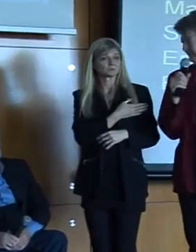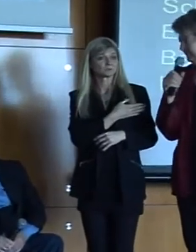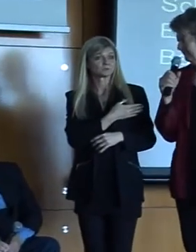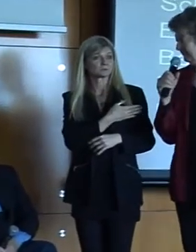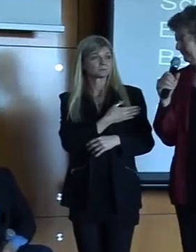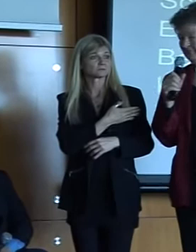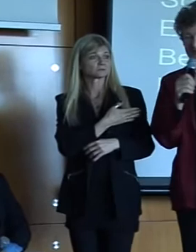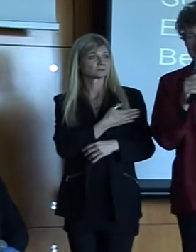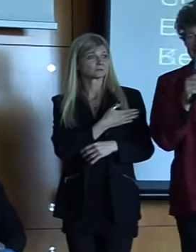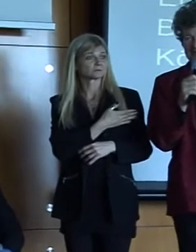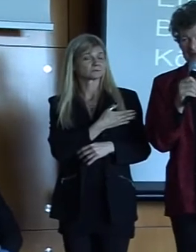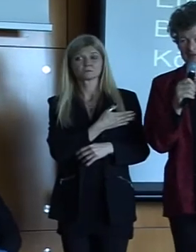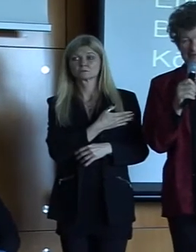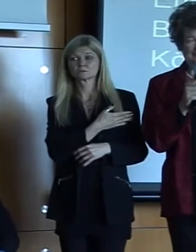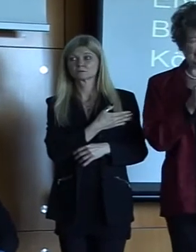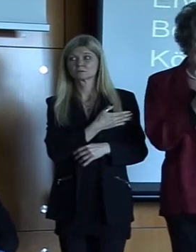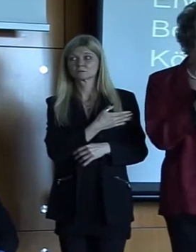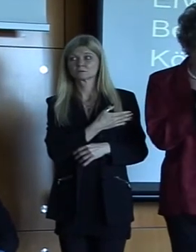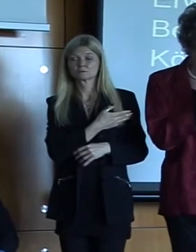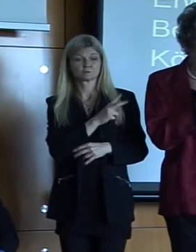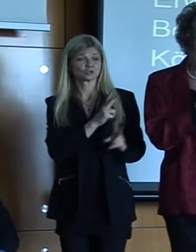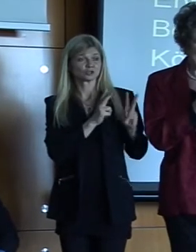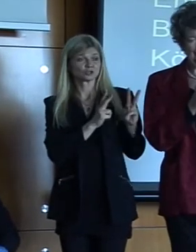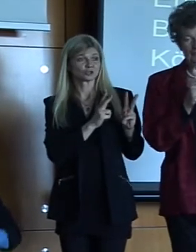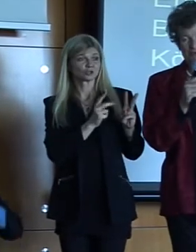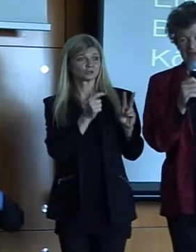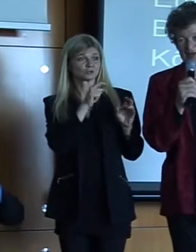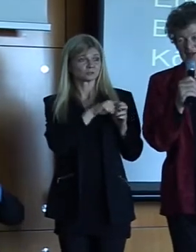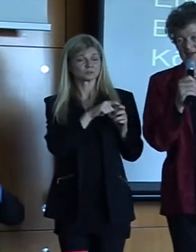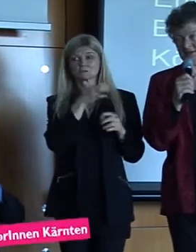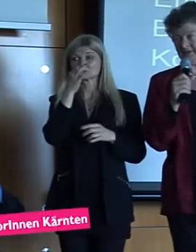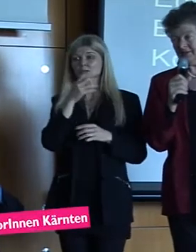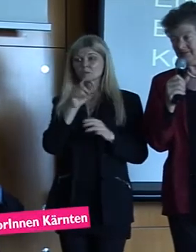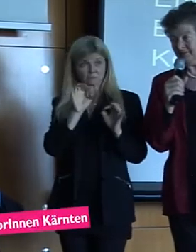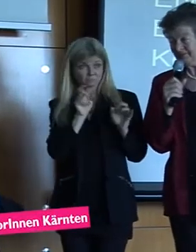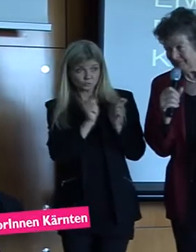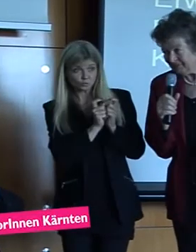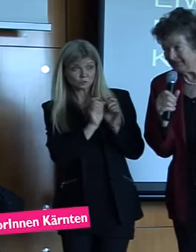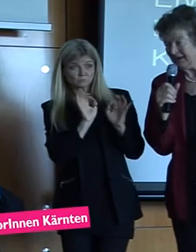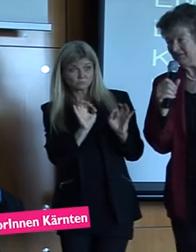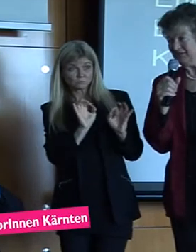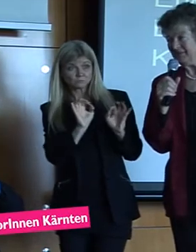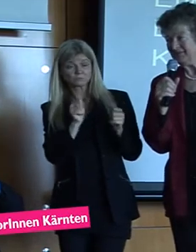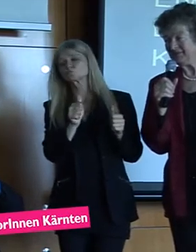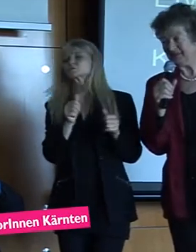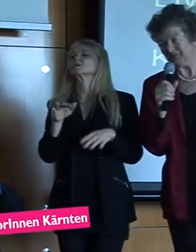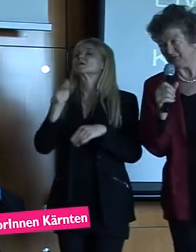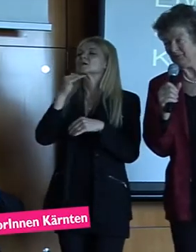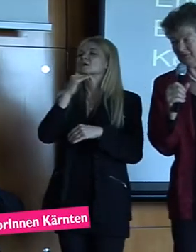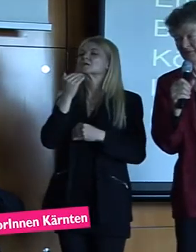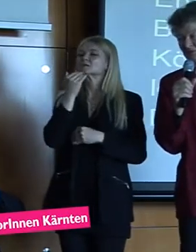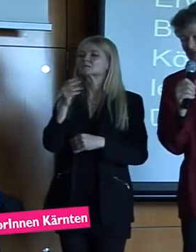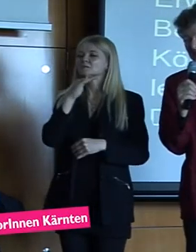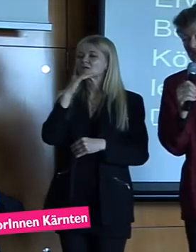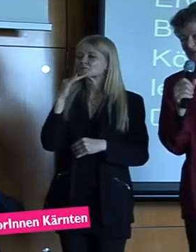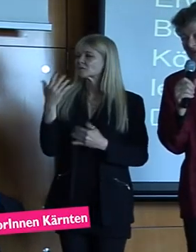Ich glaube, du stehst im Bild. Ja? Geht das für alle? Gut. Dann danke vielmals, dass ich